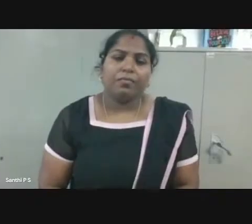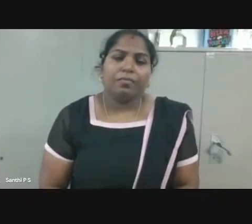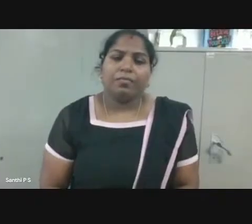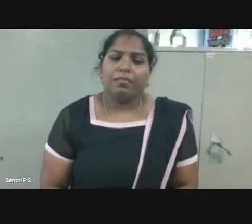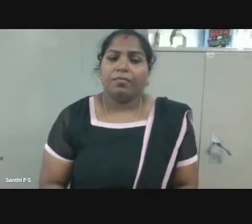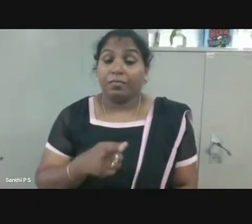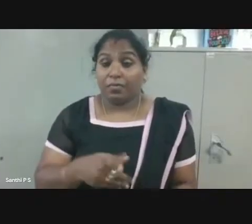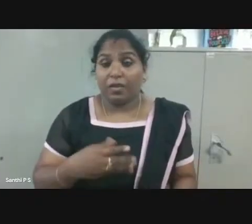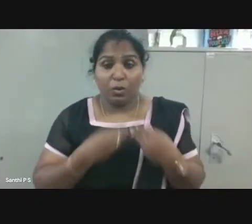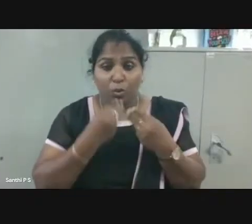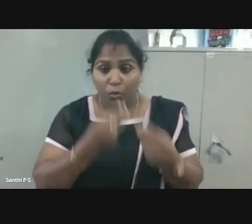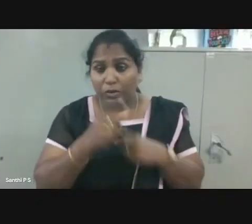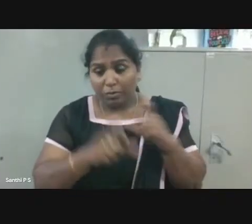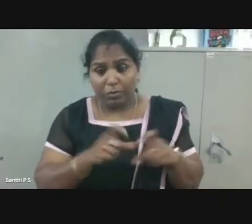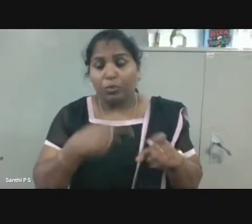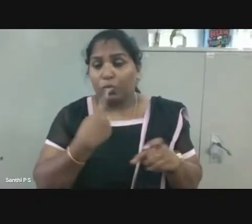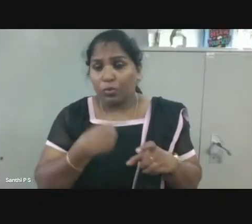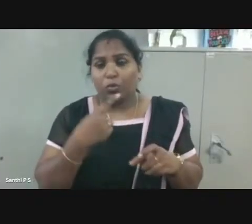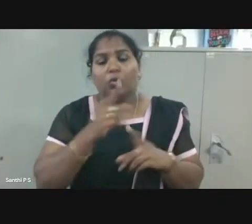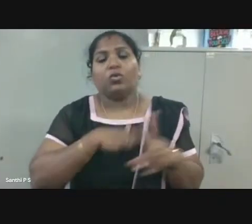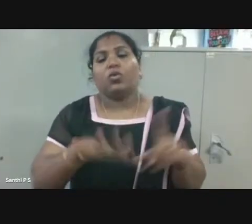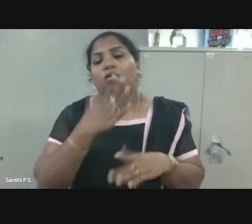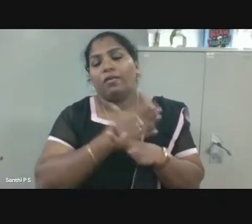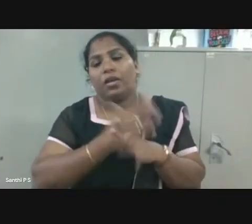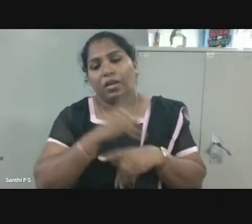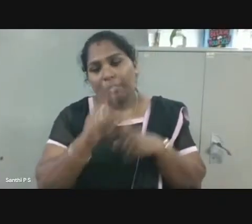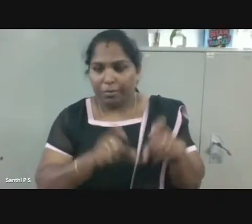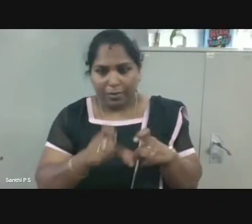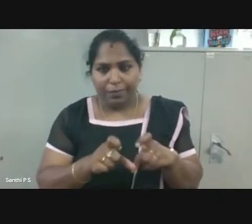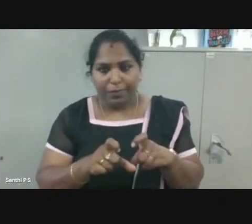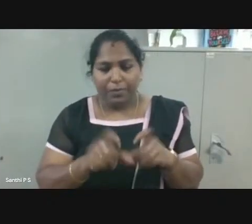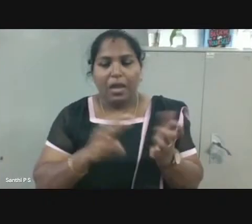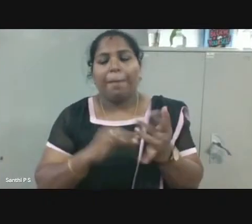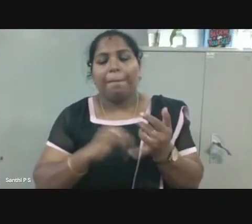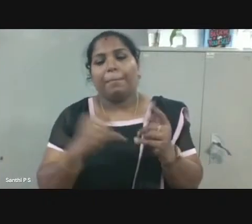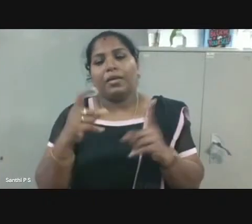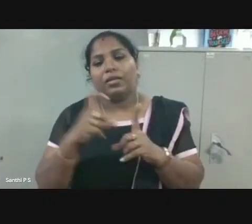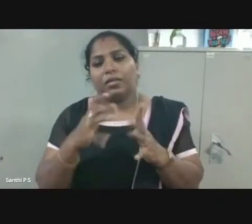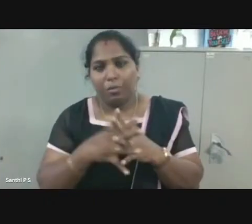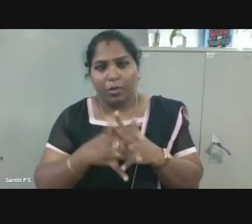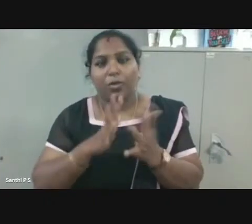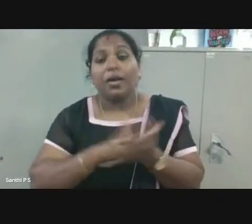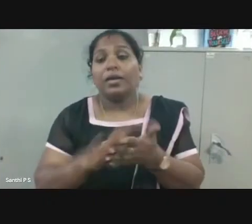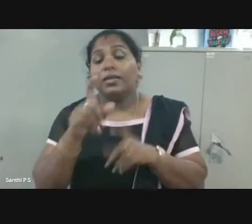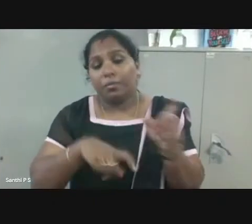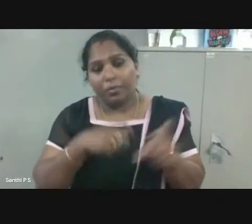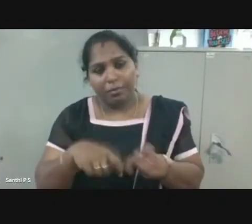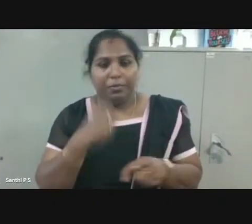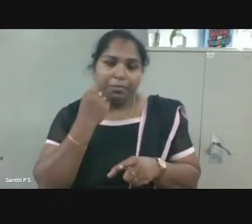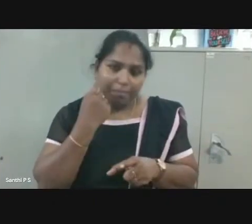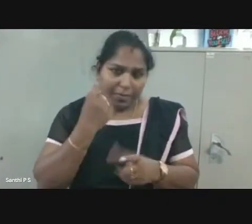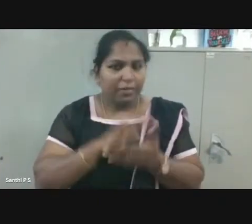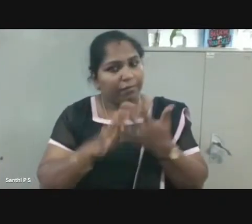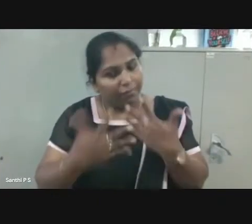കൊടുക്കുന്ന ആൾക്കാർ ഒന്ന് നമ്മുടെ സോഷ്യൽ വർക്കേഴ്സ് ആണ്. മെഡിക്കൽ സോഷ്യൽ MSW കഴിഞ്ഞ ആൾക്കാർ ഇതിനെക്കുറിച്ച് നല്ലപോലെ പഠിച്ചിട്ട് ഈ അസുഖത്തിനെ